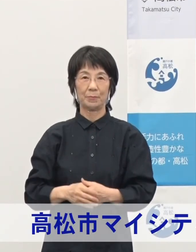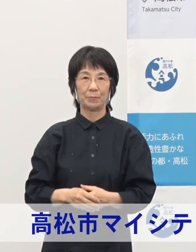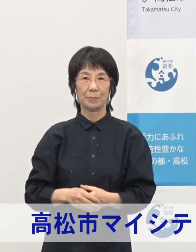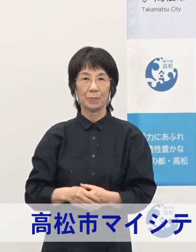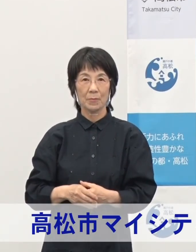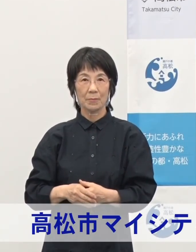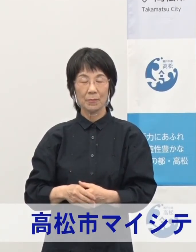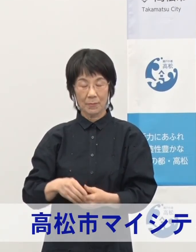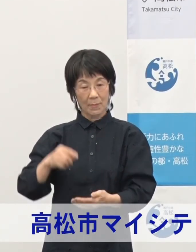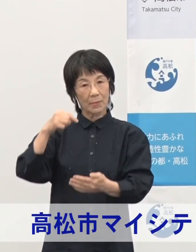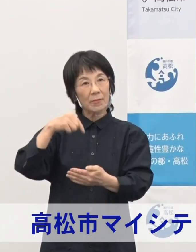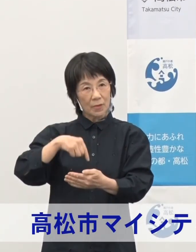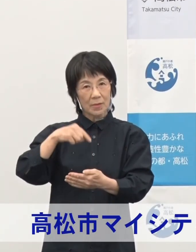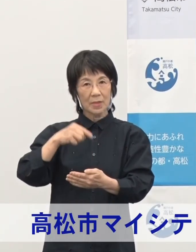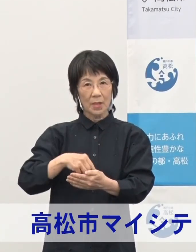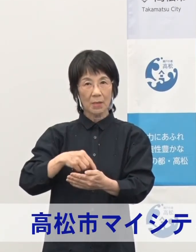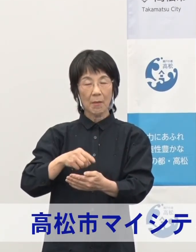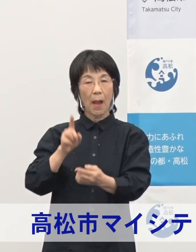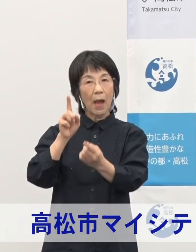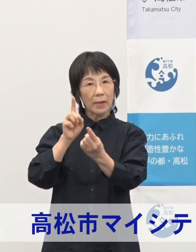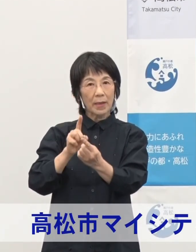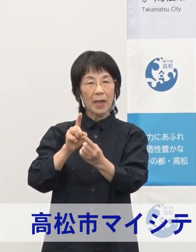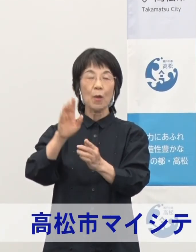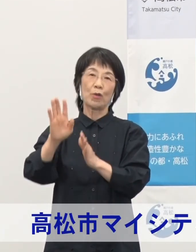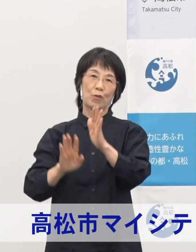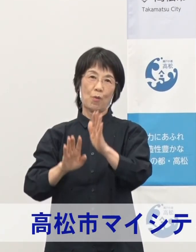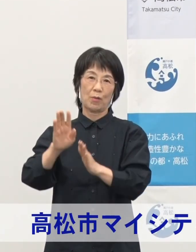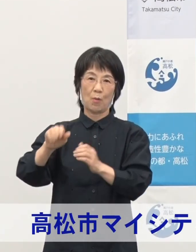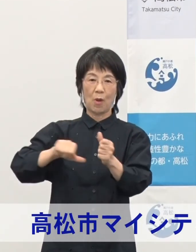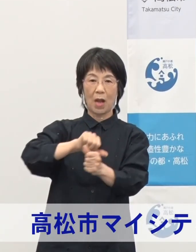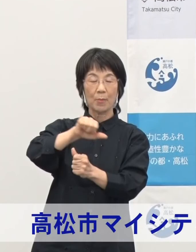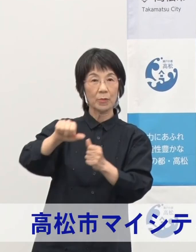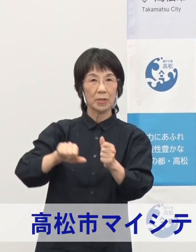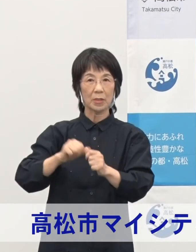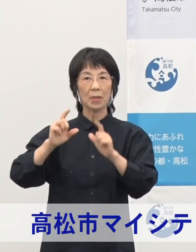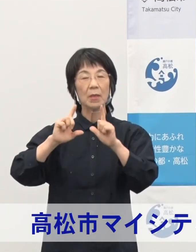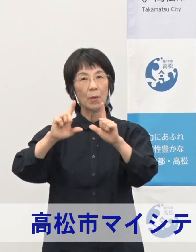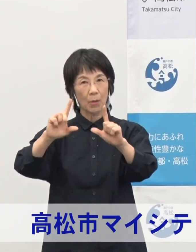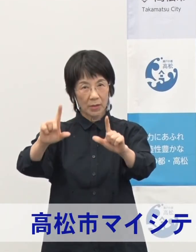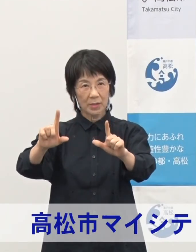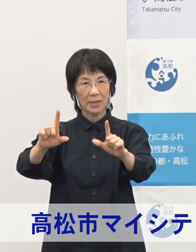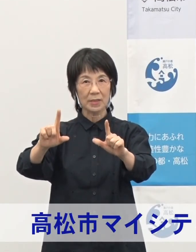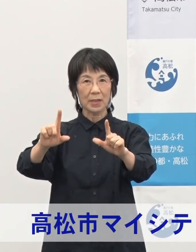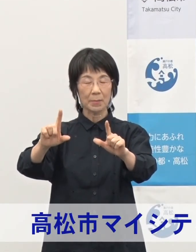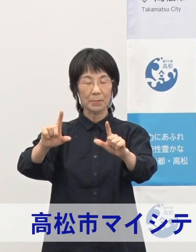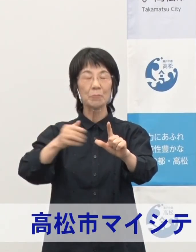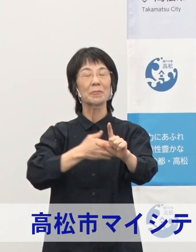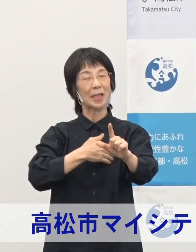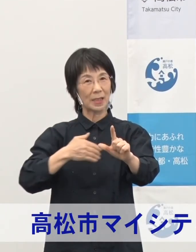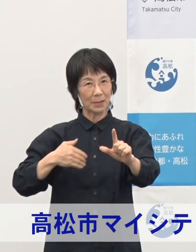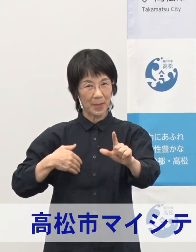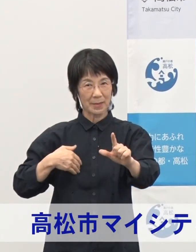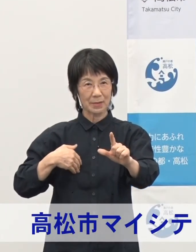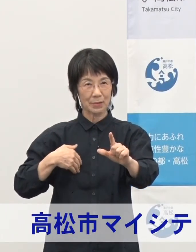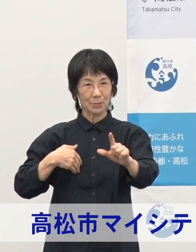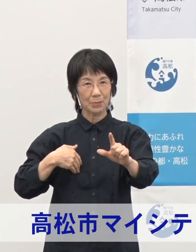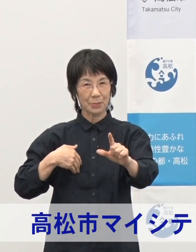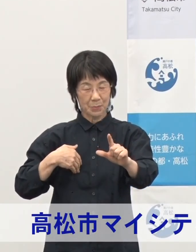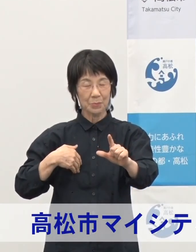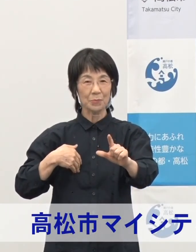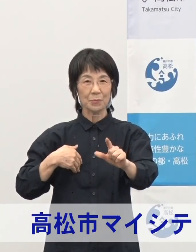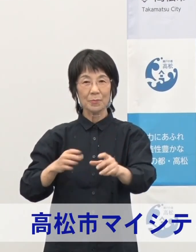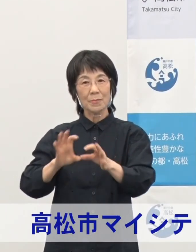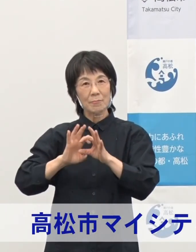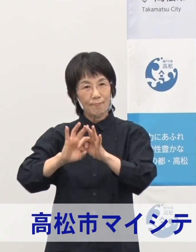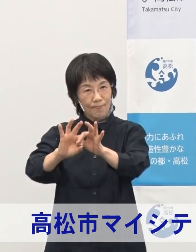いただいたレポートにつきましては対応状況をアプリ上でお知らせする事と致しましていわば a やバーコード双方向で